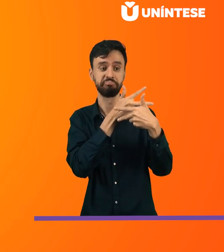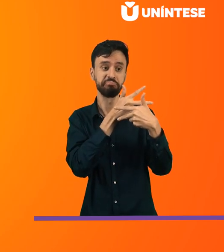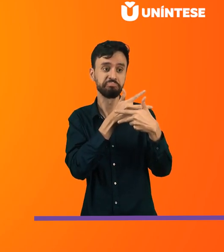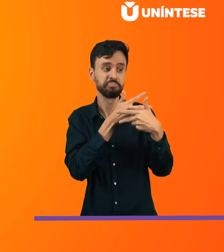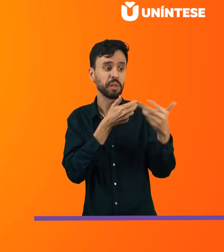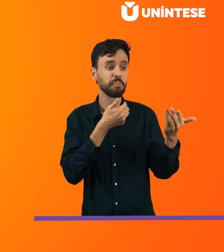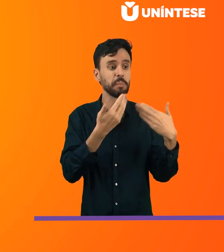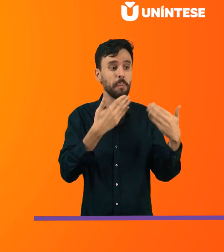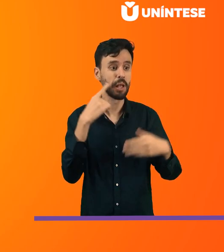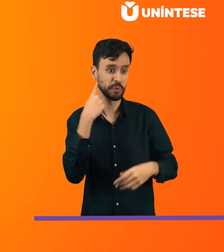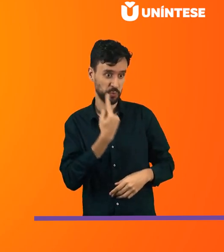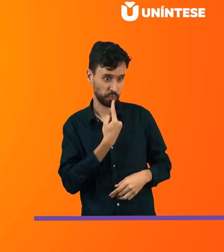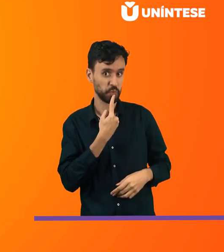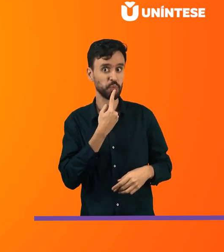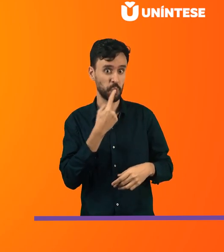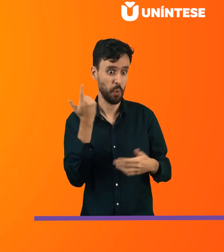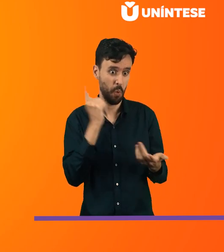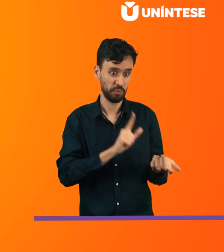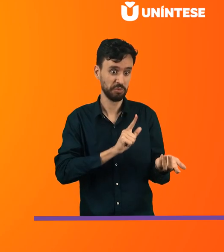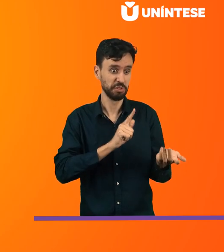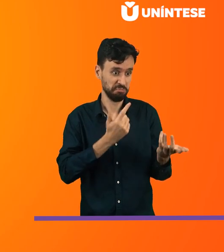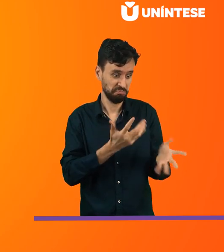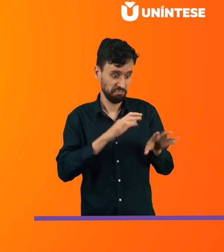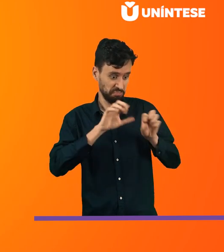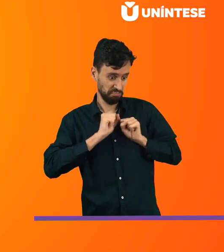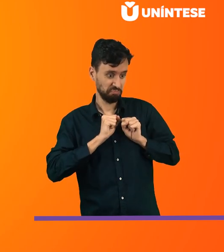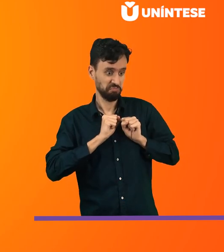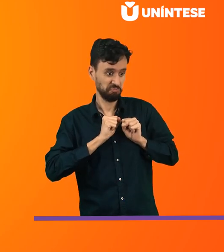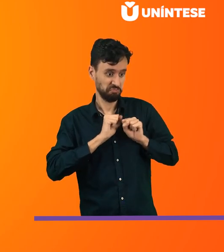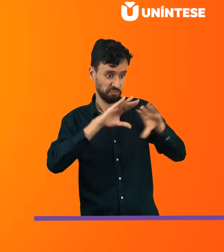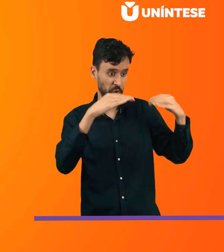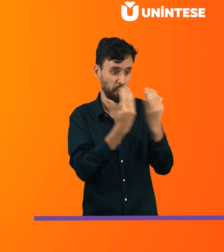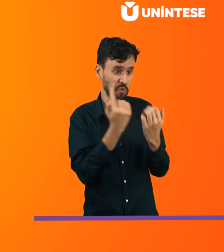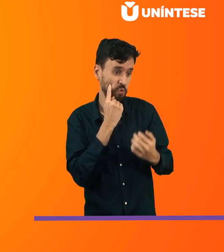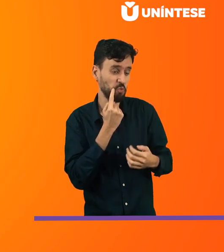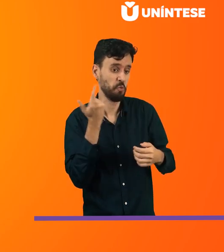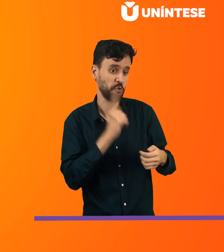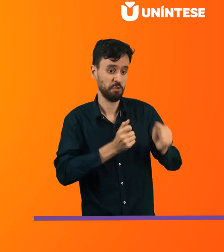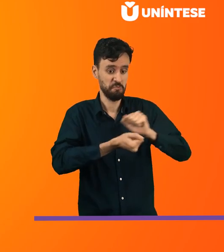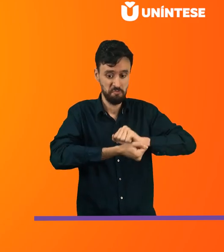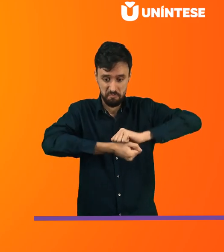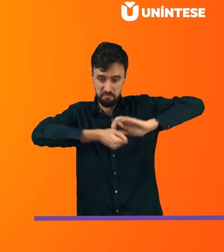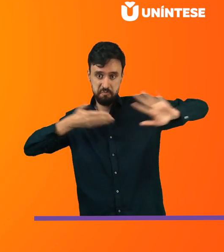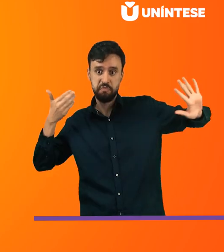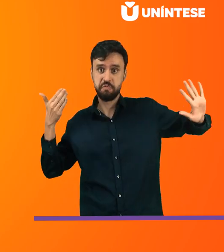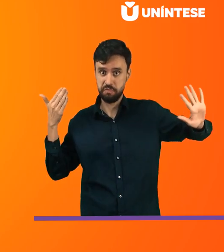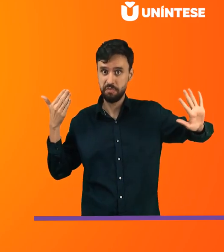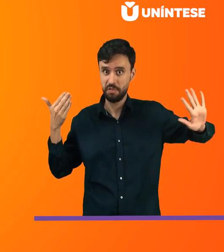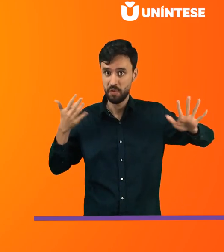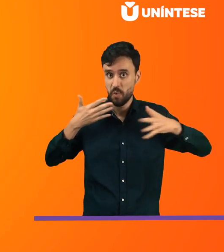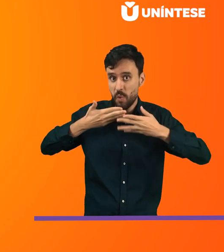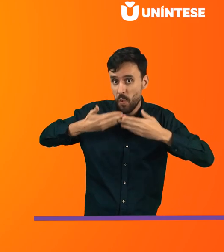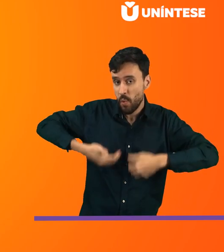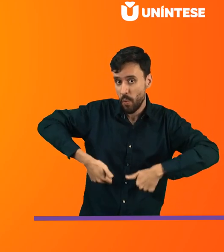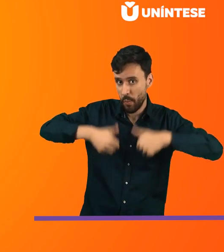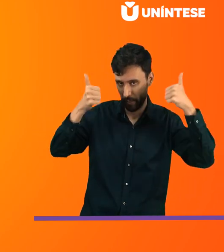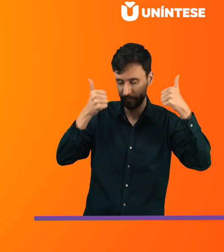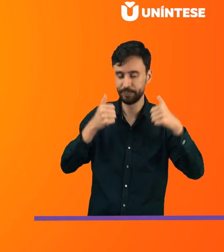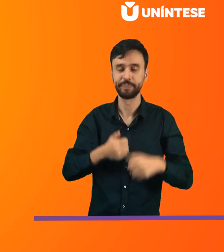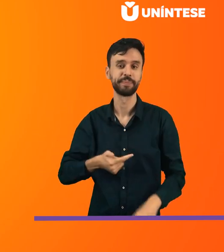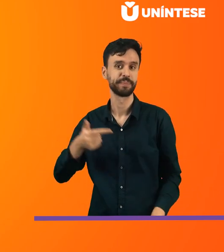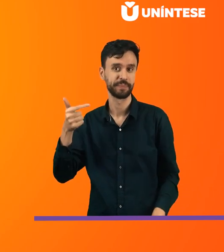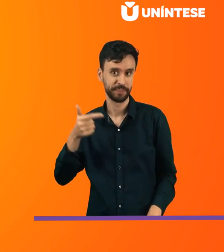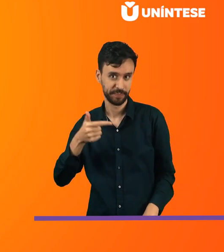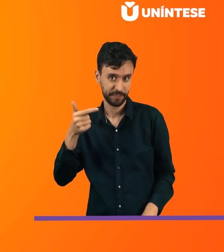conferência com algum amigo surdo para você ter esse maior contato com a comunidade surda para melhorar a sua sinalização. Combinado?